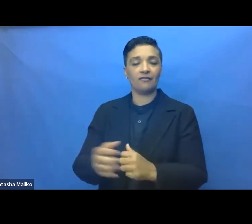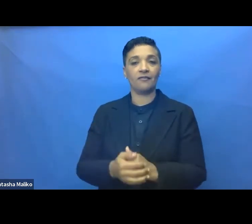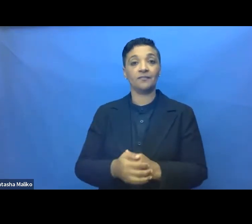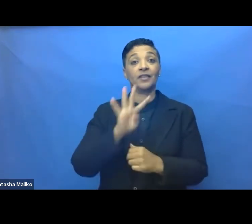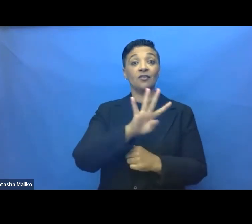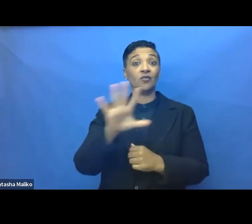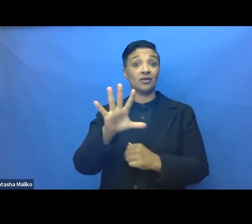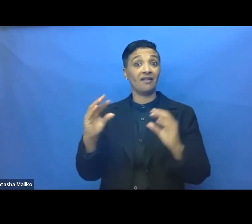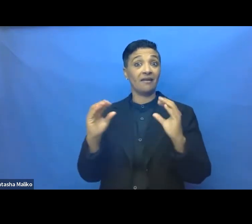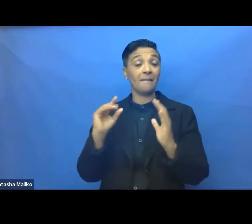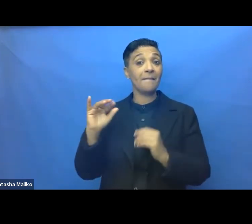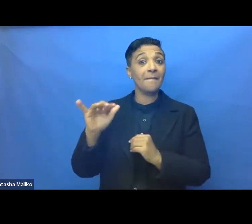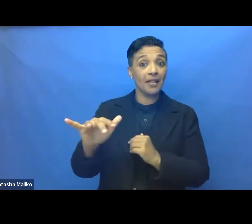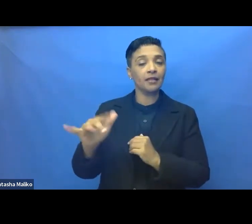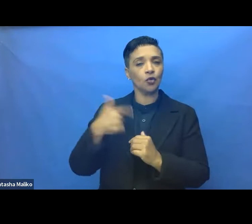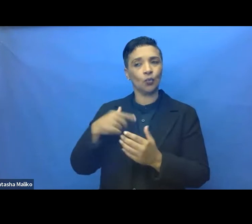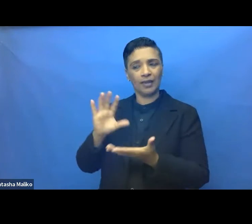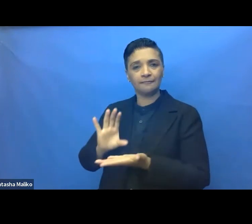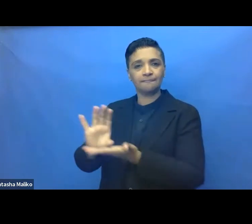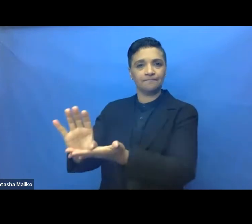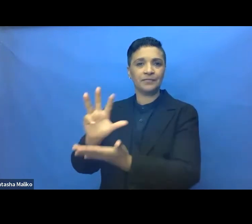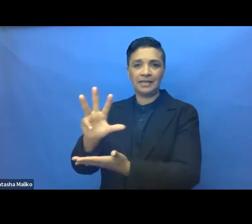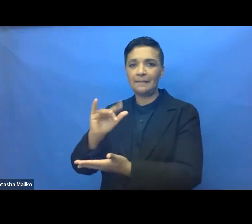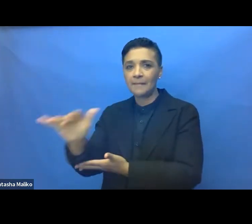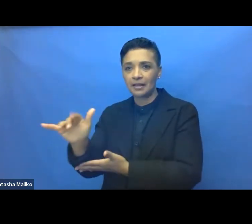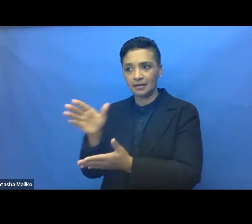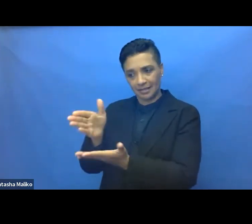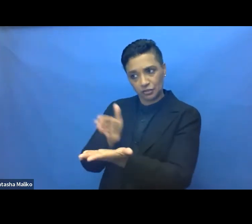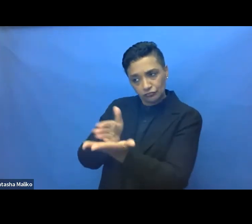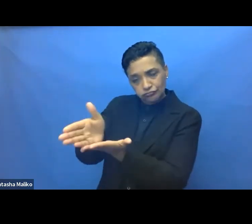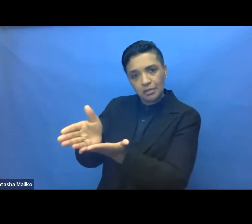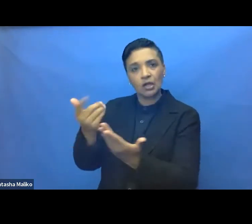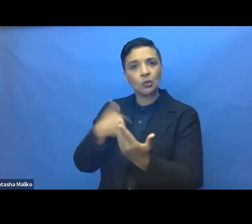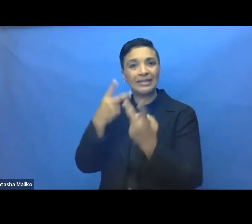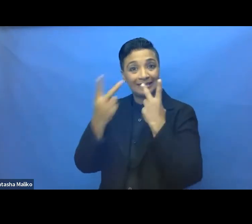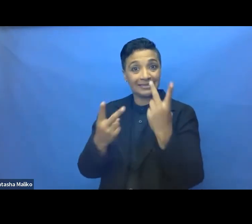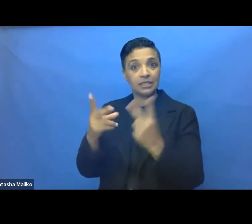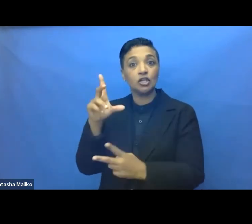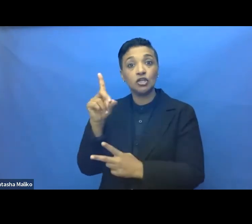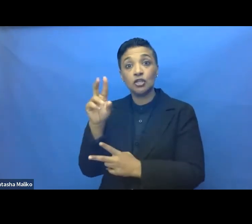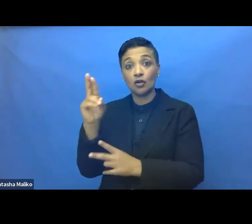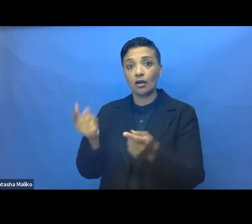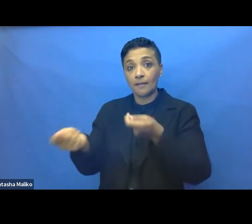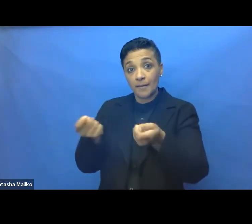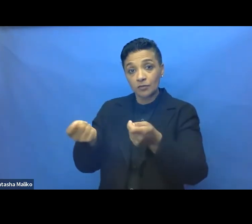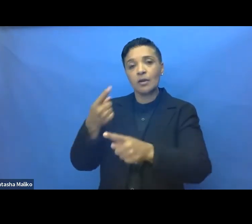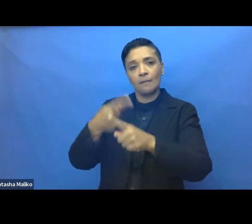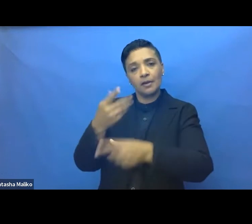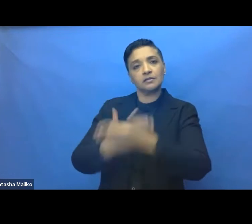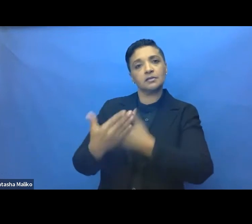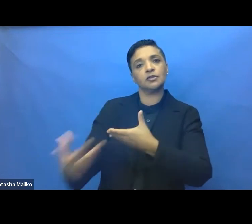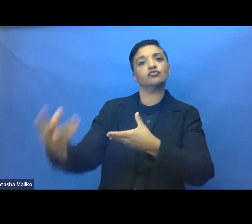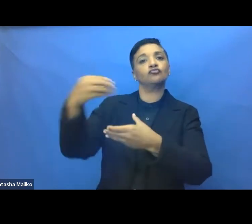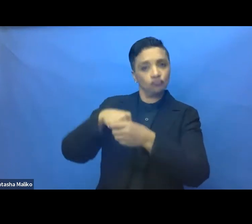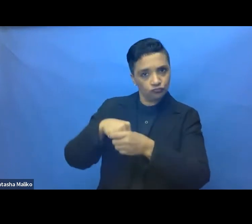combler des lacunes en matière d'inclusion de personnes handicapées dans leur plan de gestion des risques de catastrophe et